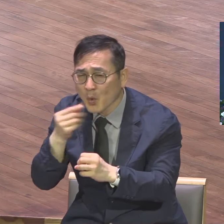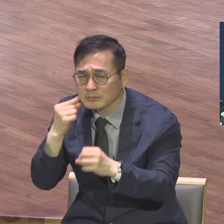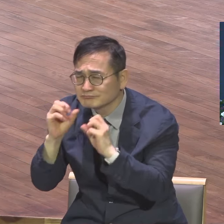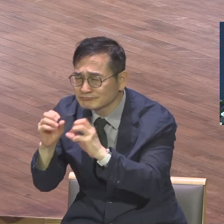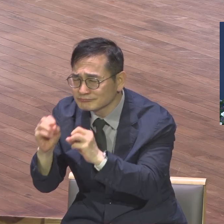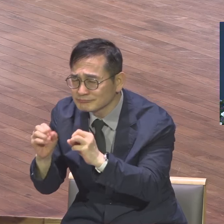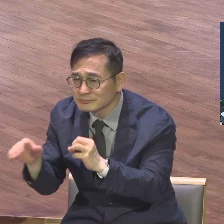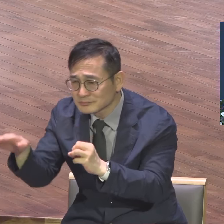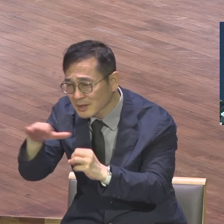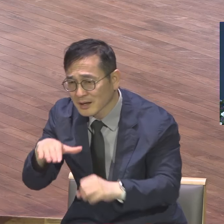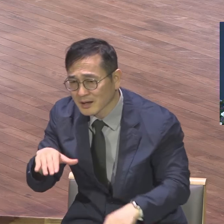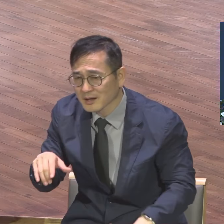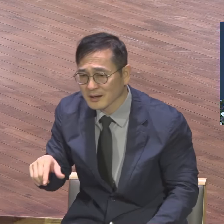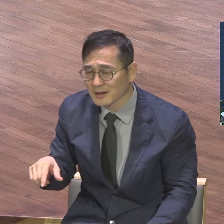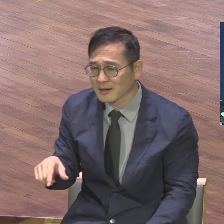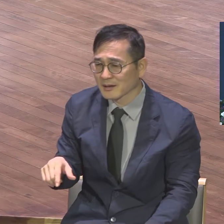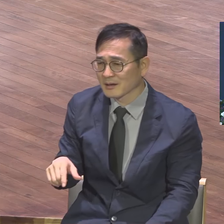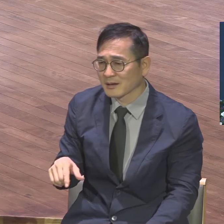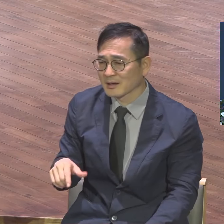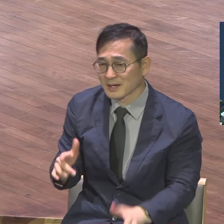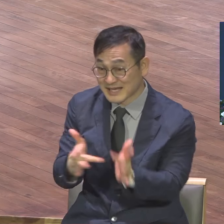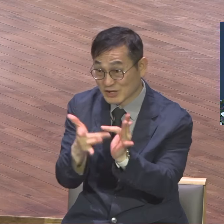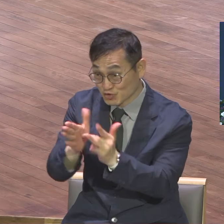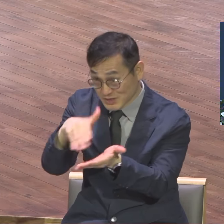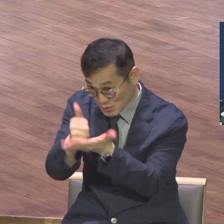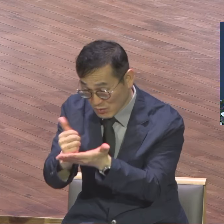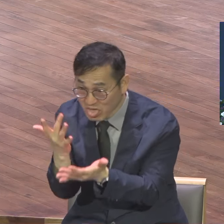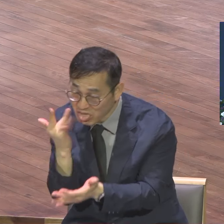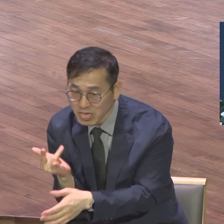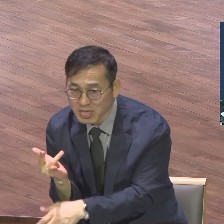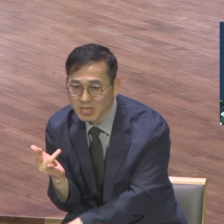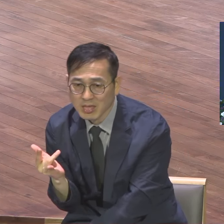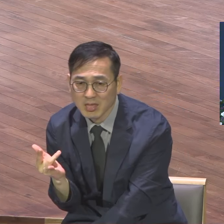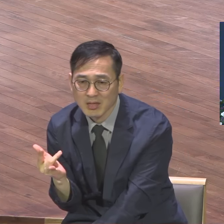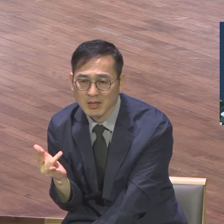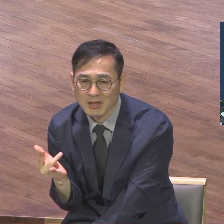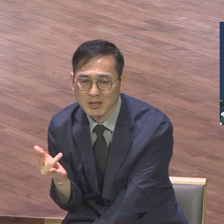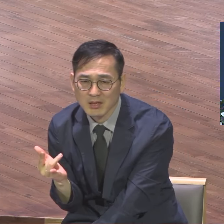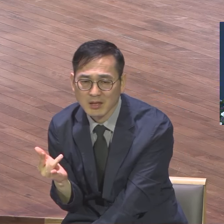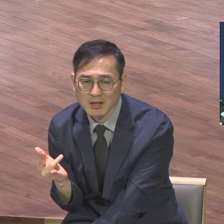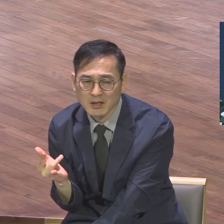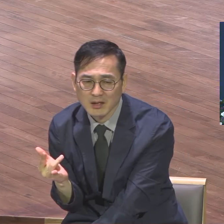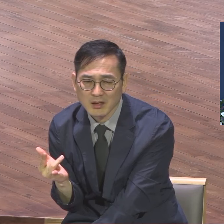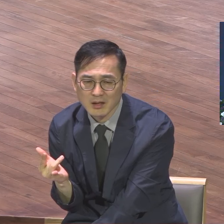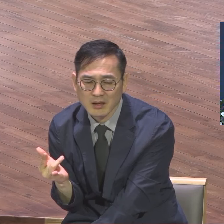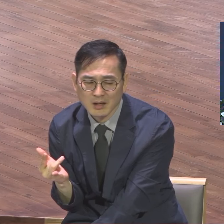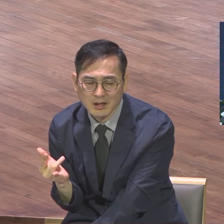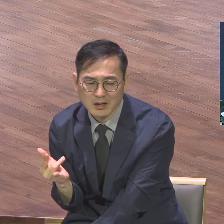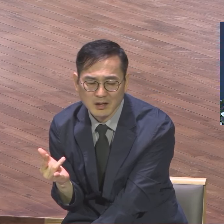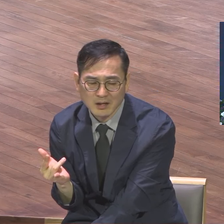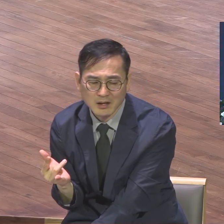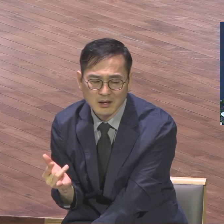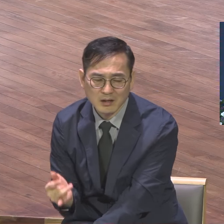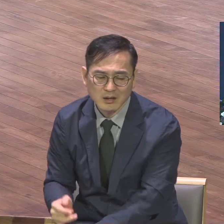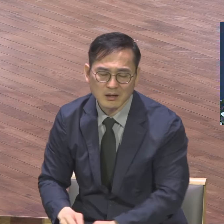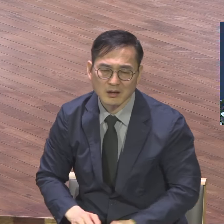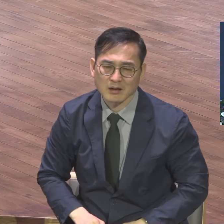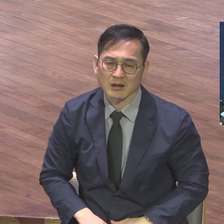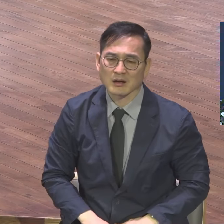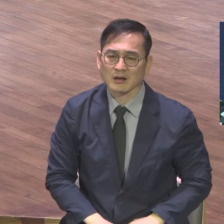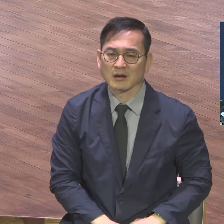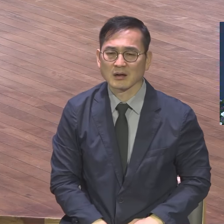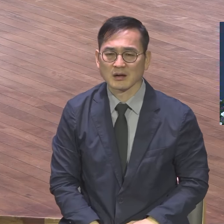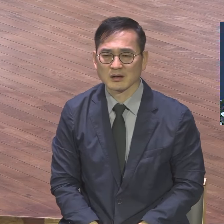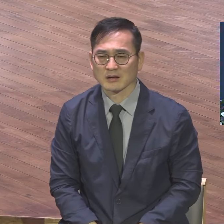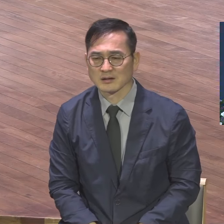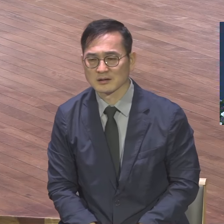다 이뤘는데 다 끝냈는데 이걸 누가 아느냐? 성령이 알고 귀신이 귀신 것이 알아요.